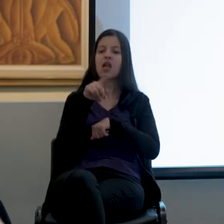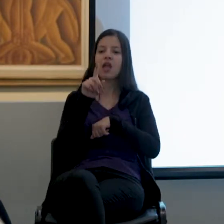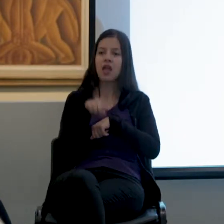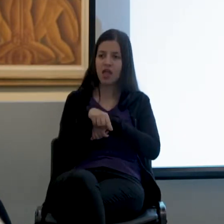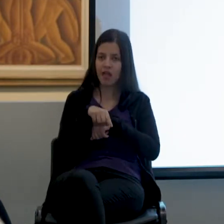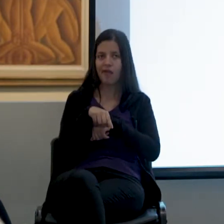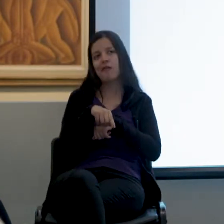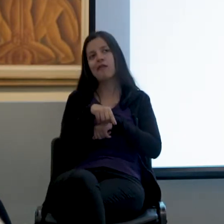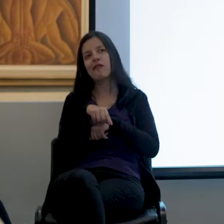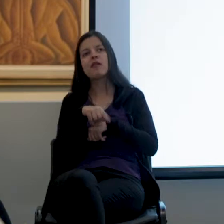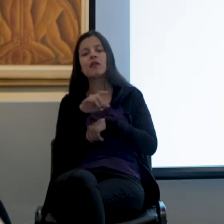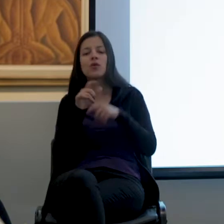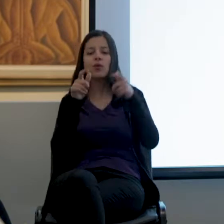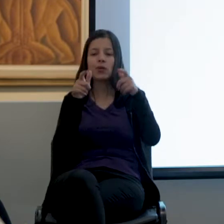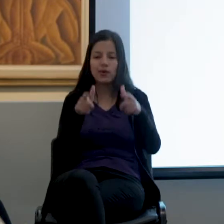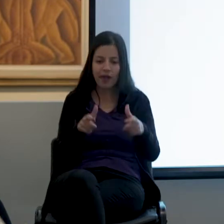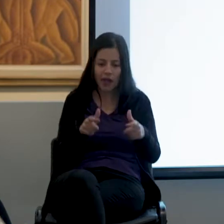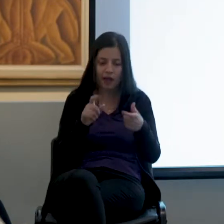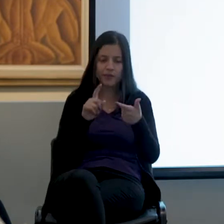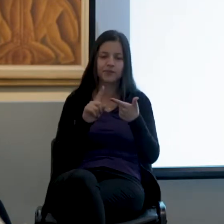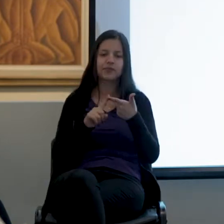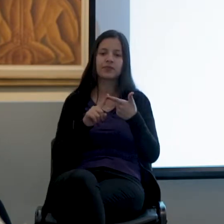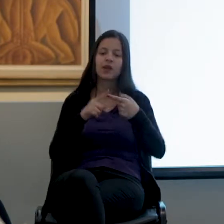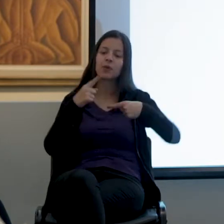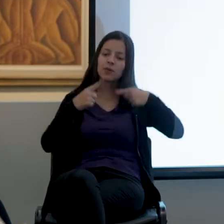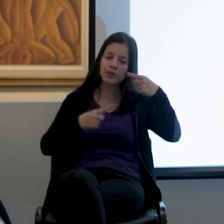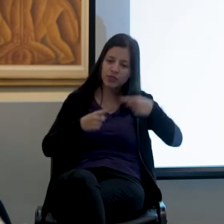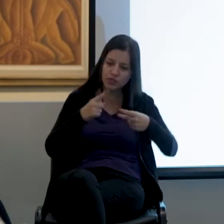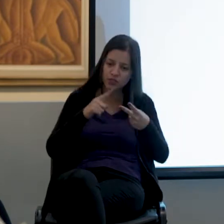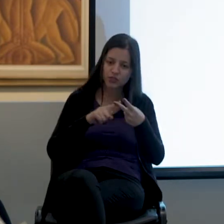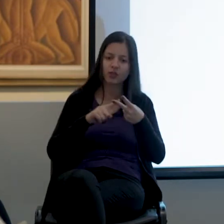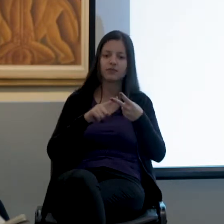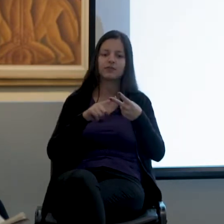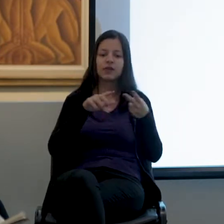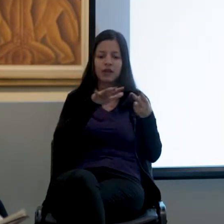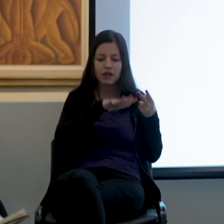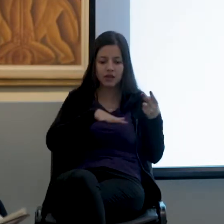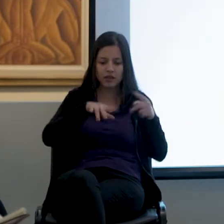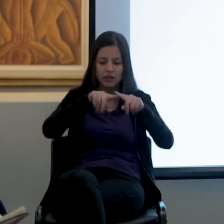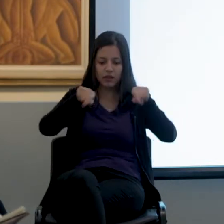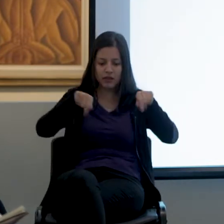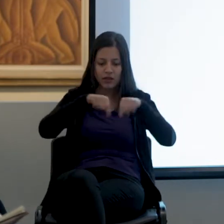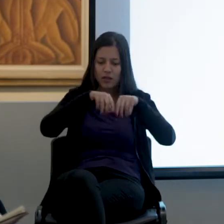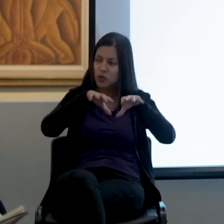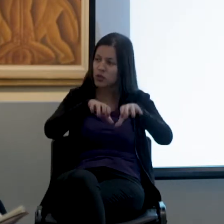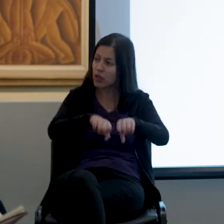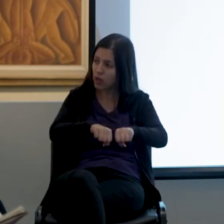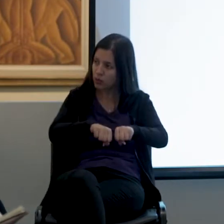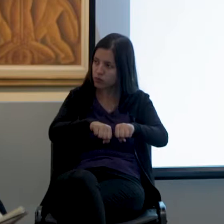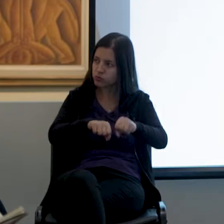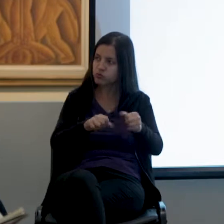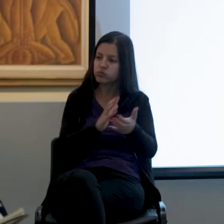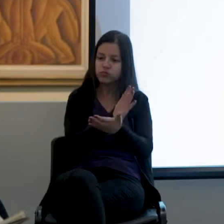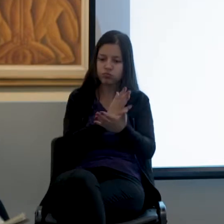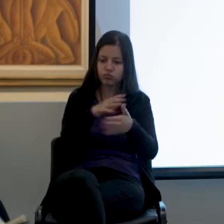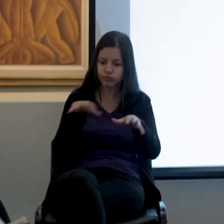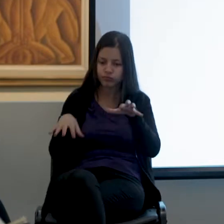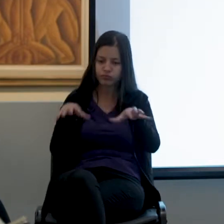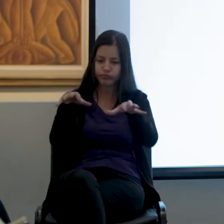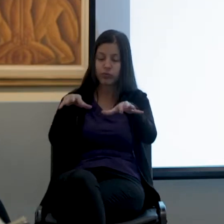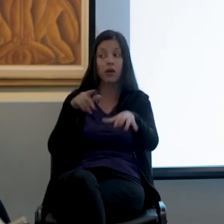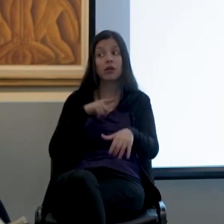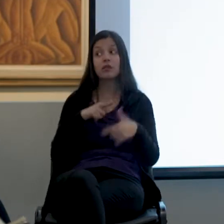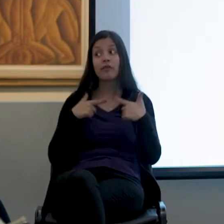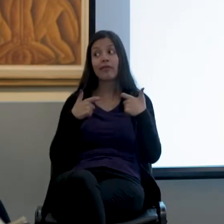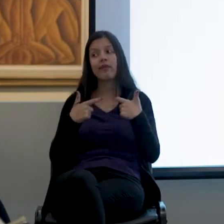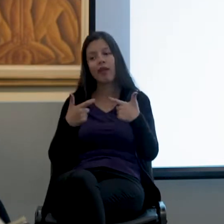ordem política, geográfica, territorial, isso tudo foi um drama danado, envolveu 1000 guerras, mas também